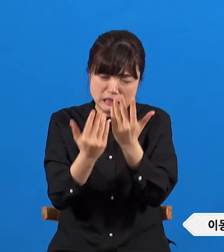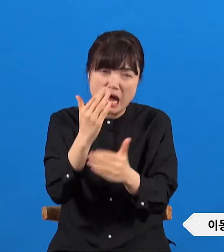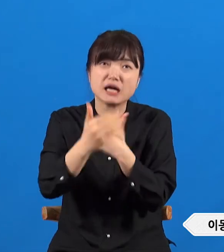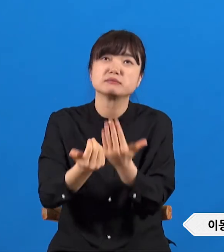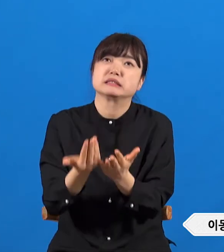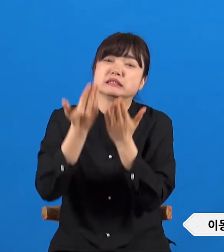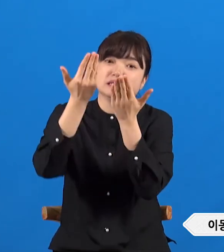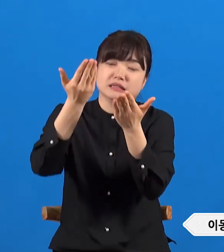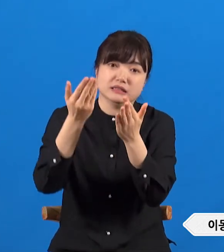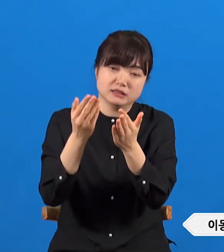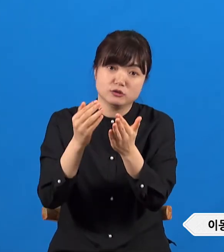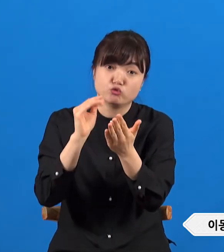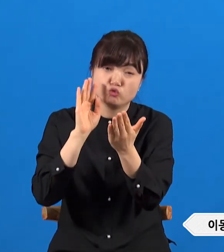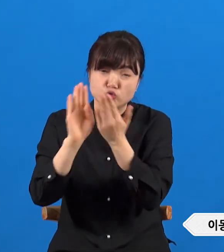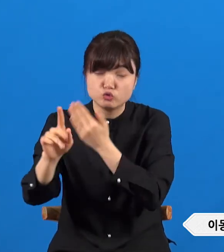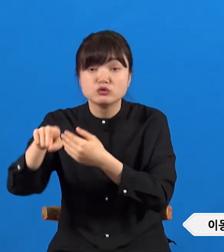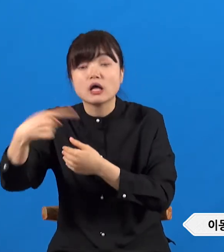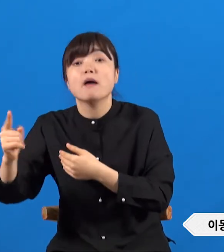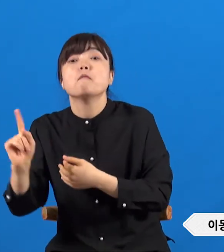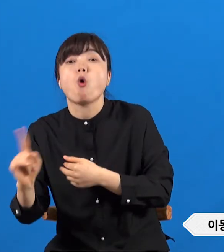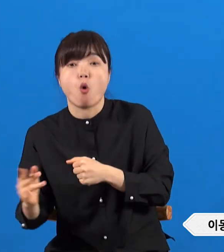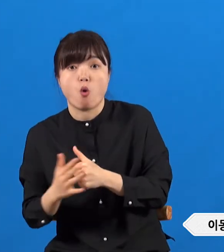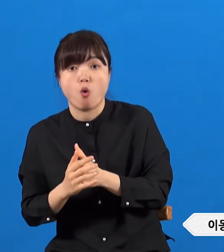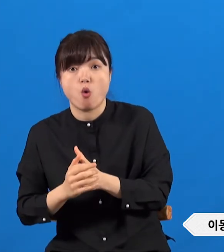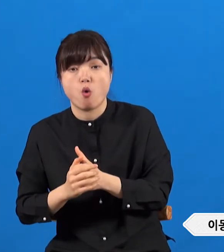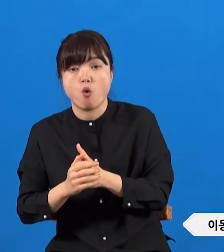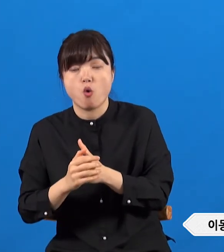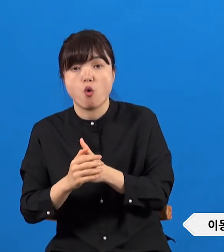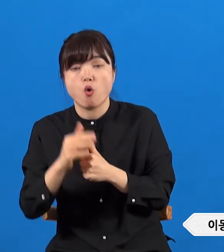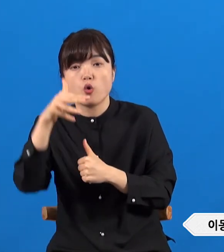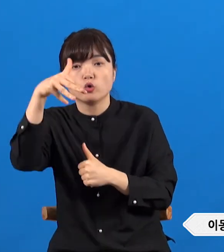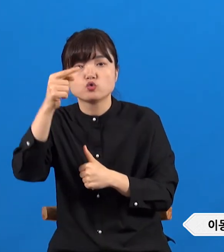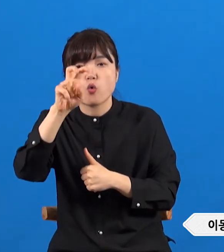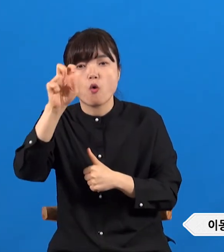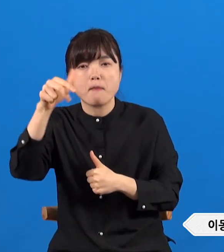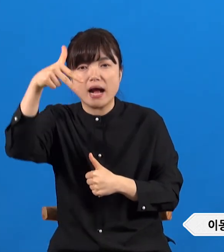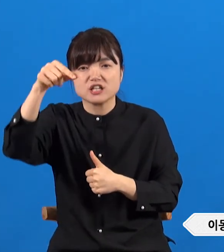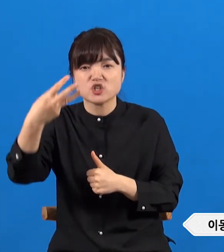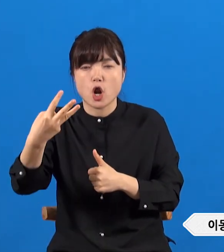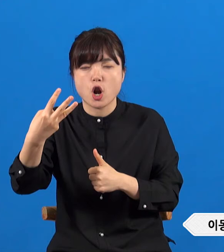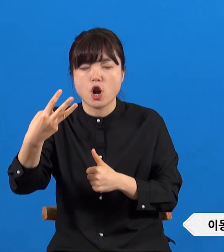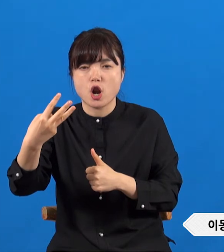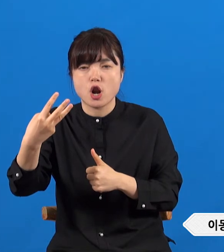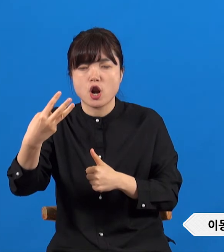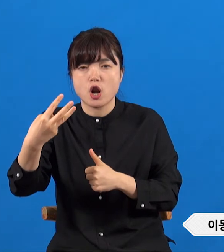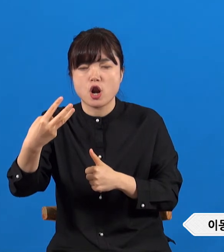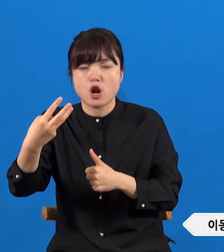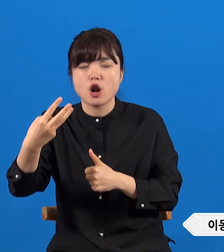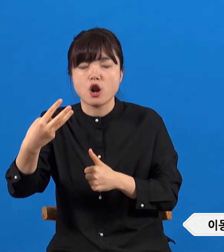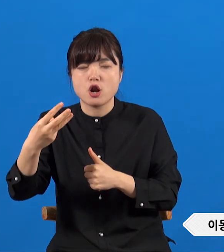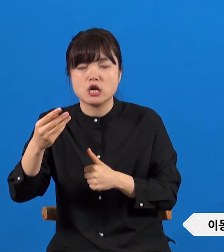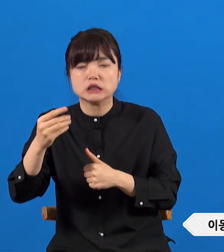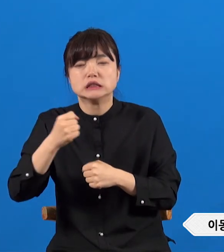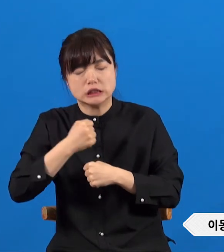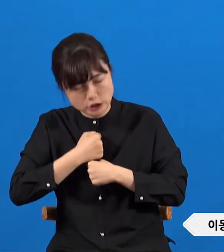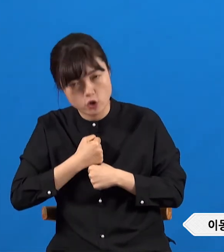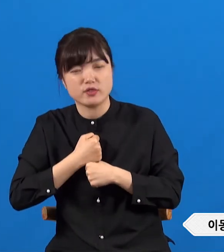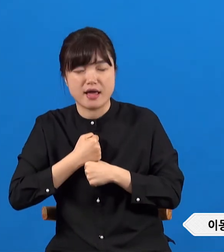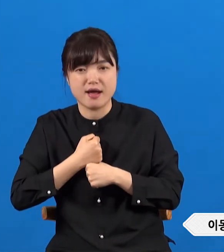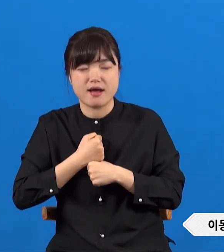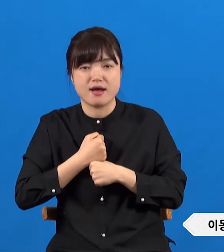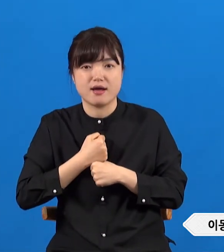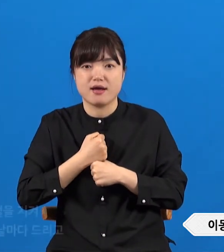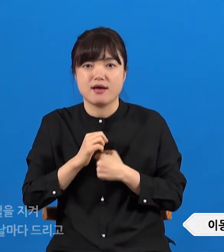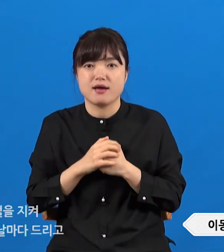시작했습니다. 그리고 그 다음에 한 일이 뭐예요? 초막절을 지켰다. 이렇게 성경은 기록합니다. 초막절.